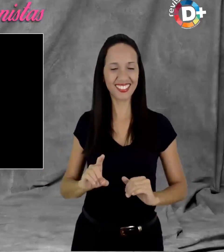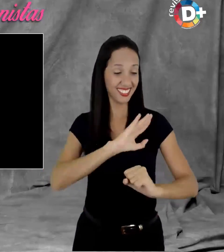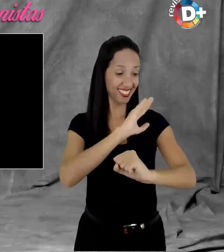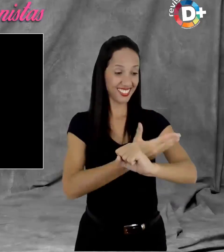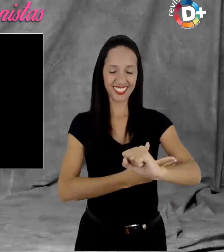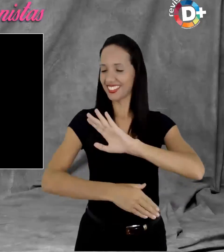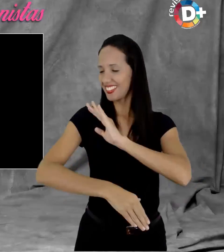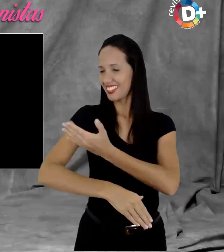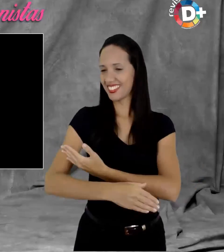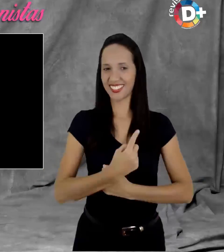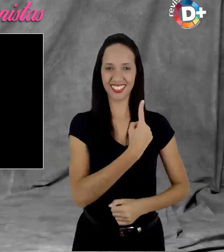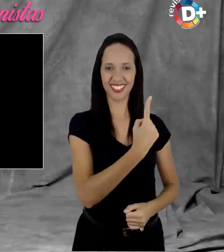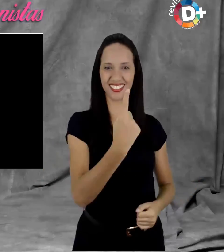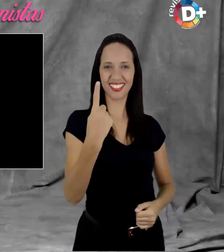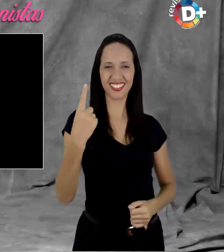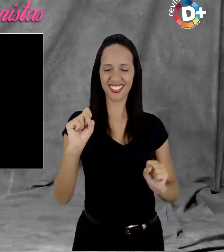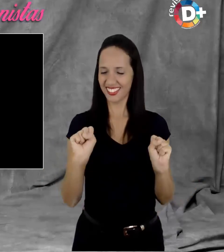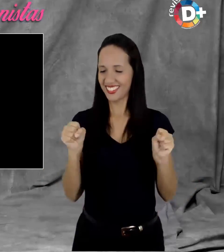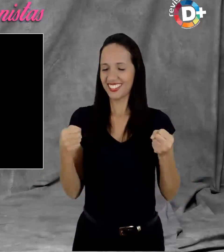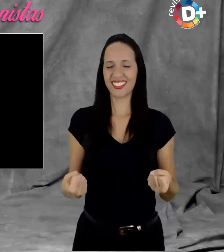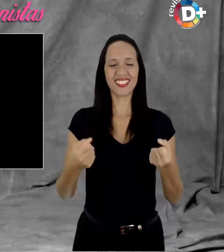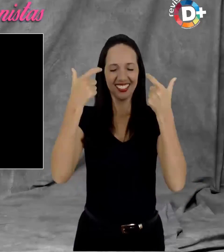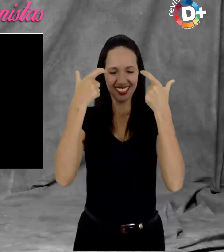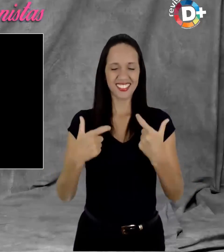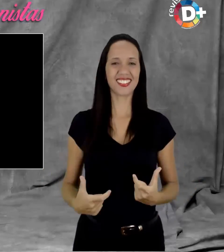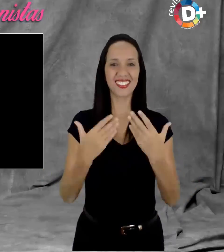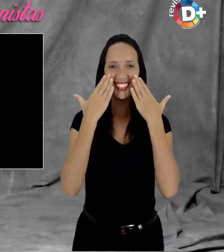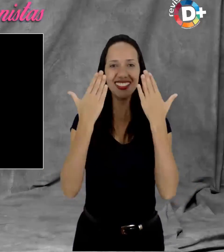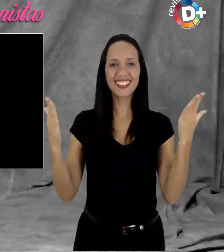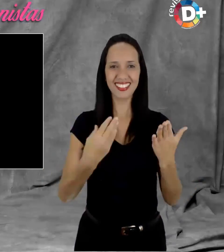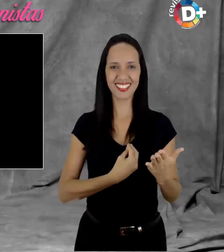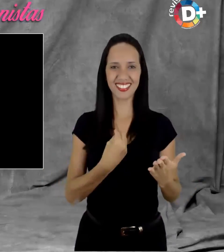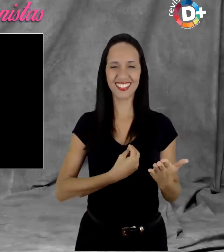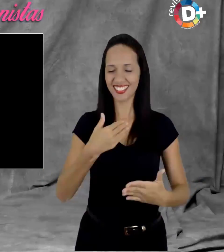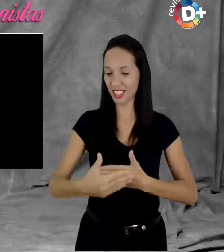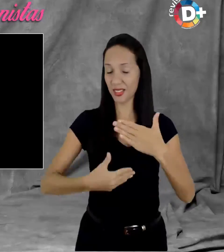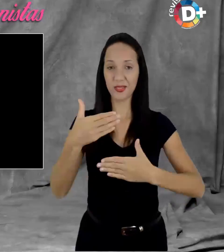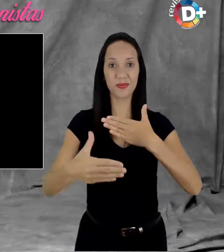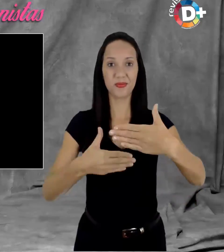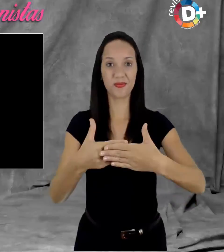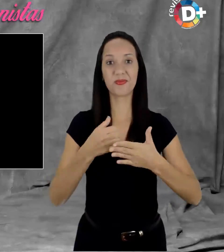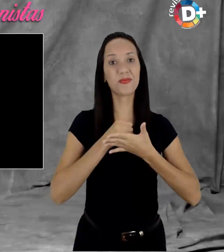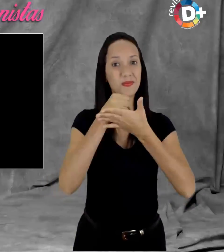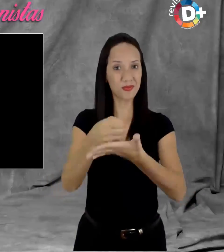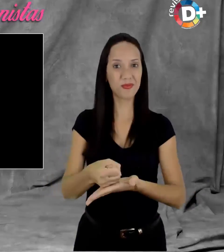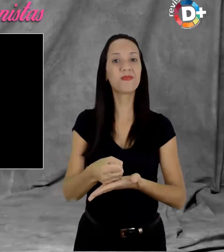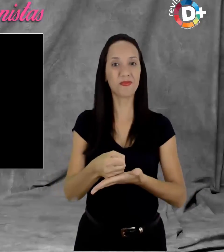O empoderamento de cada uma delas só fortalece seu protagonismo diante da vida e, consequentemente, contribui